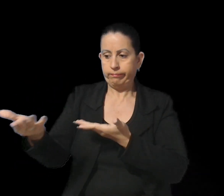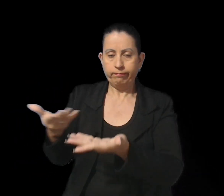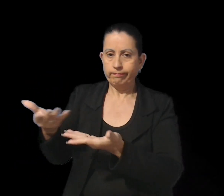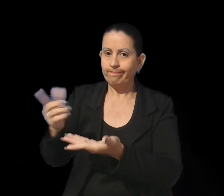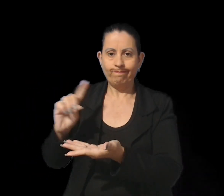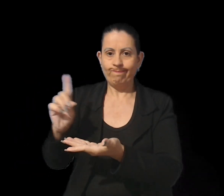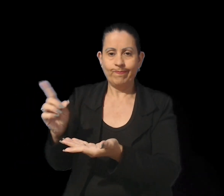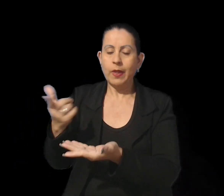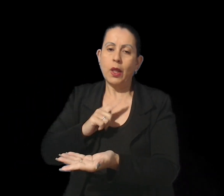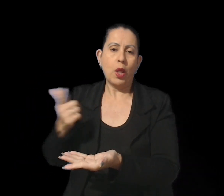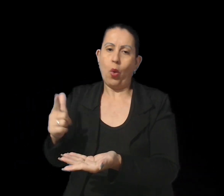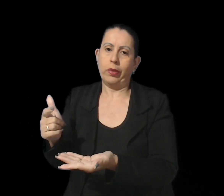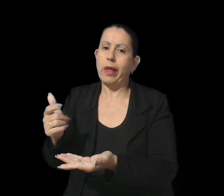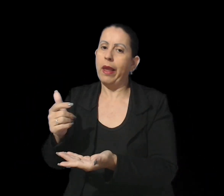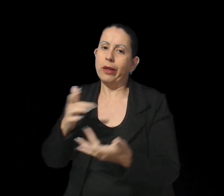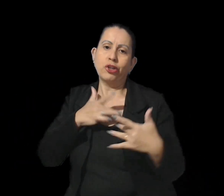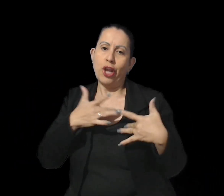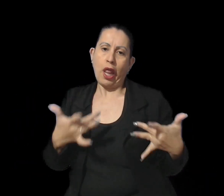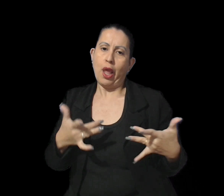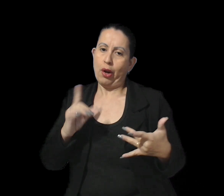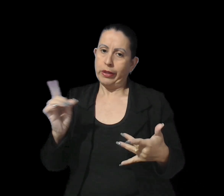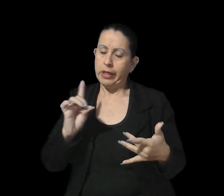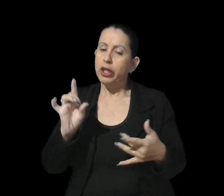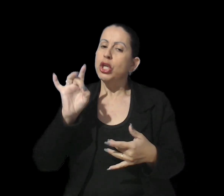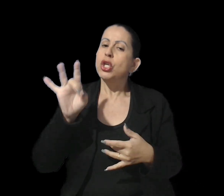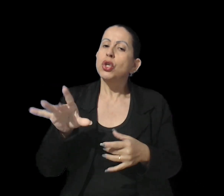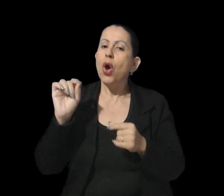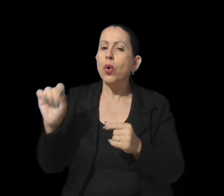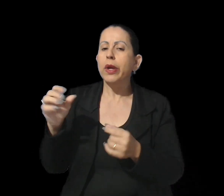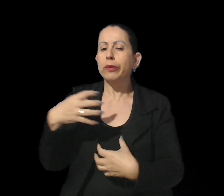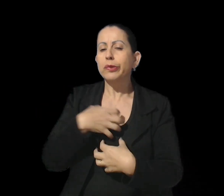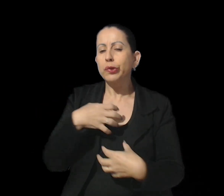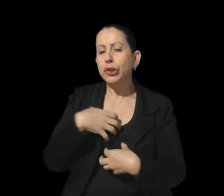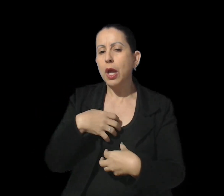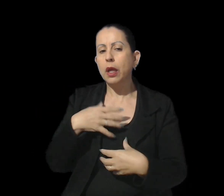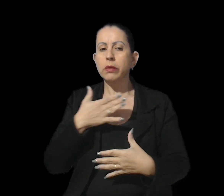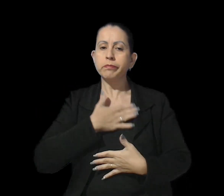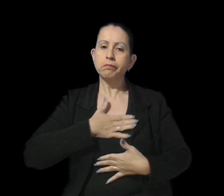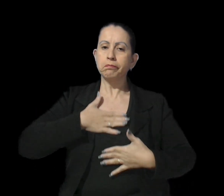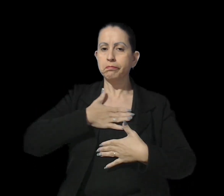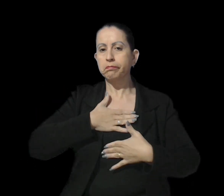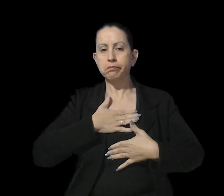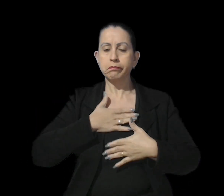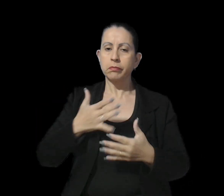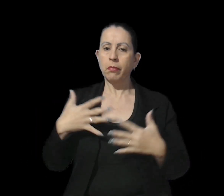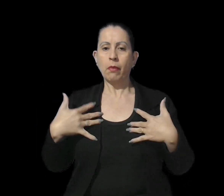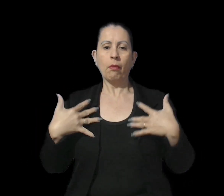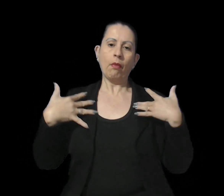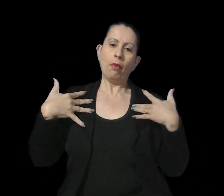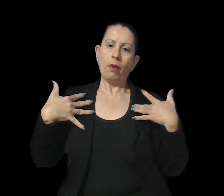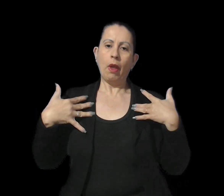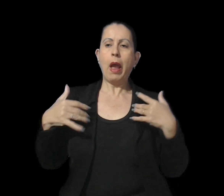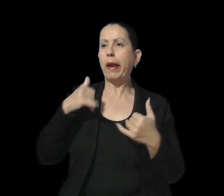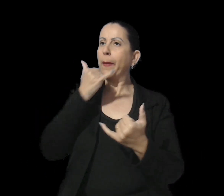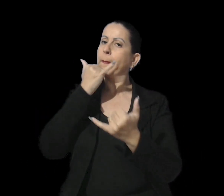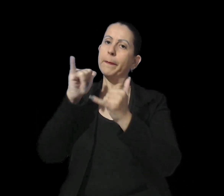aí generosidade, mas apenas uma forma de satisfazer ao orgulho em toda